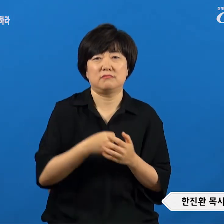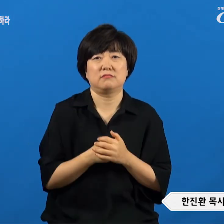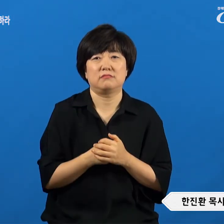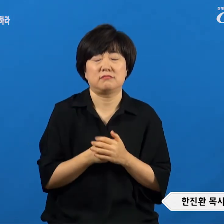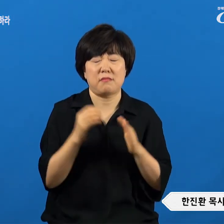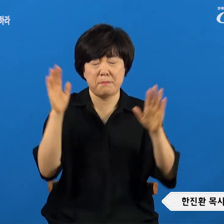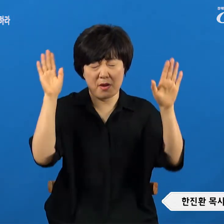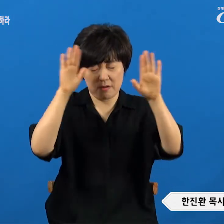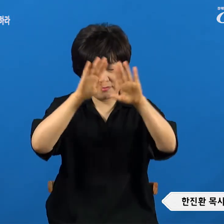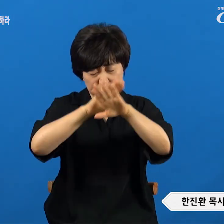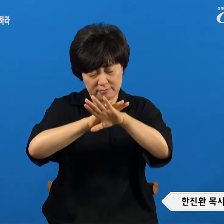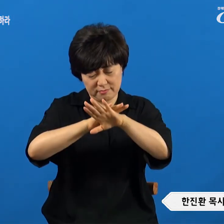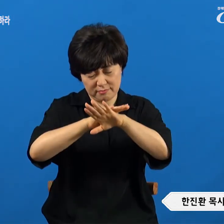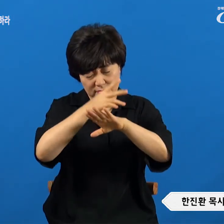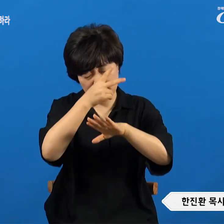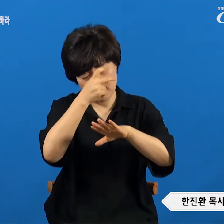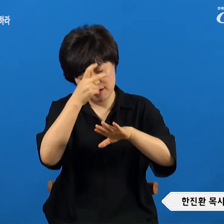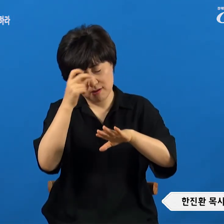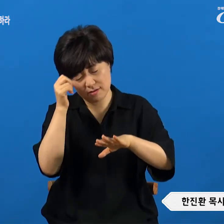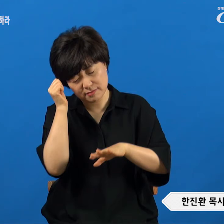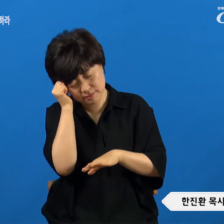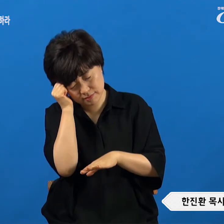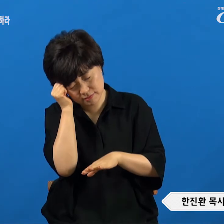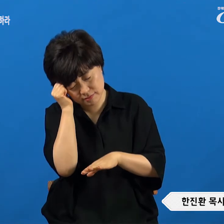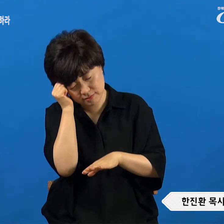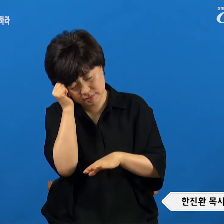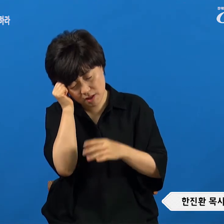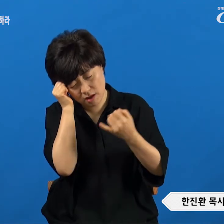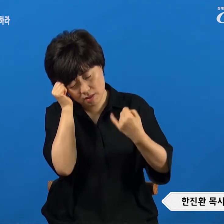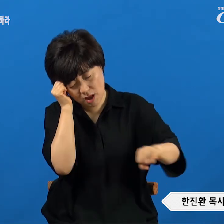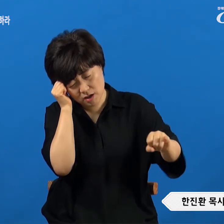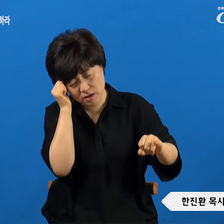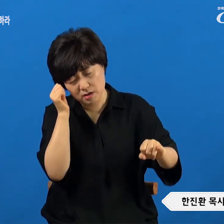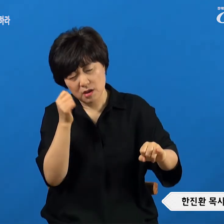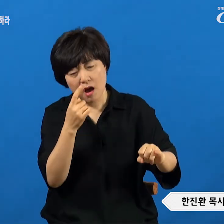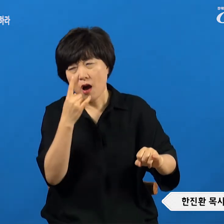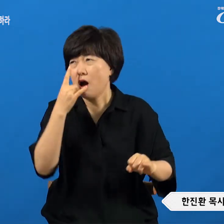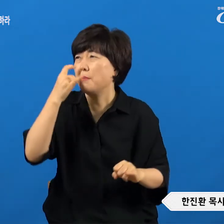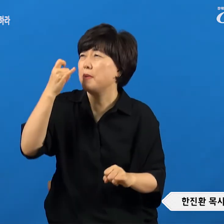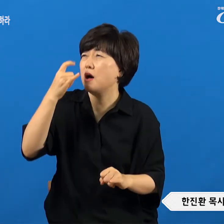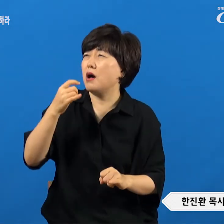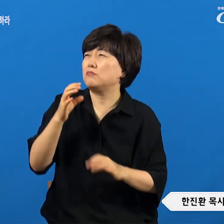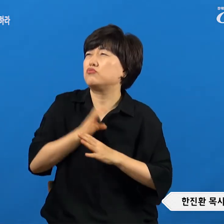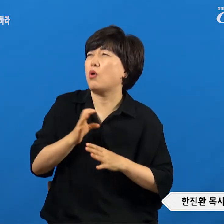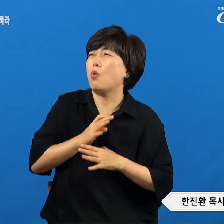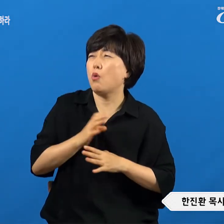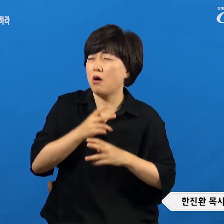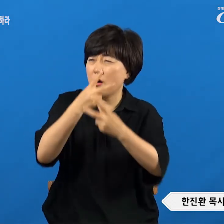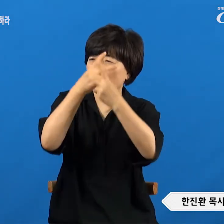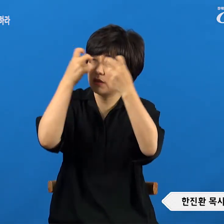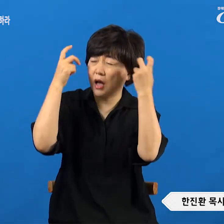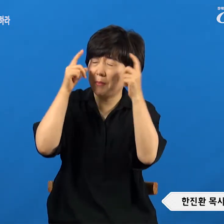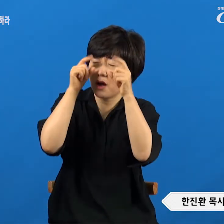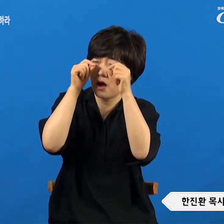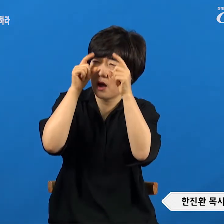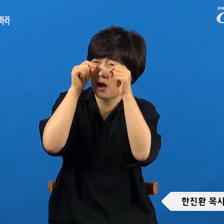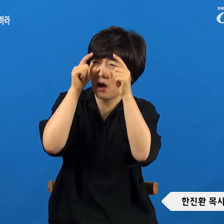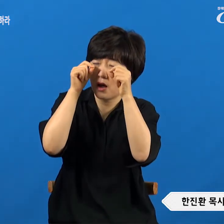한밤이 됐는데 딸이 엄마 무서워, 잠이 안 와 하고 소리를